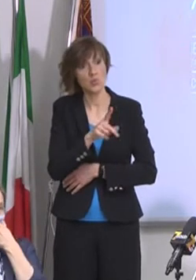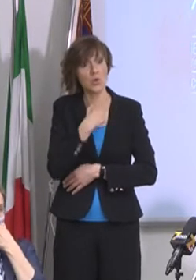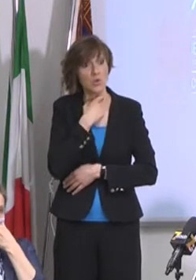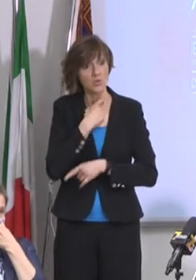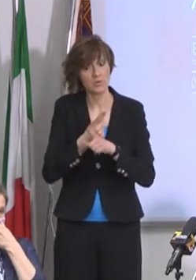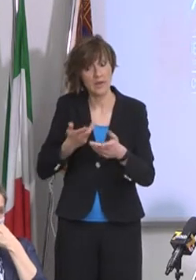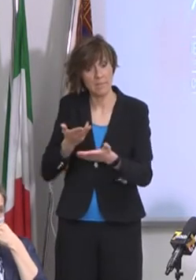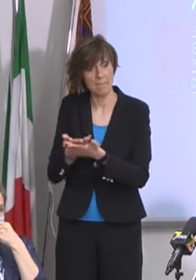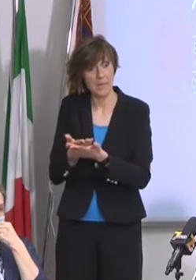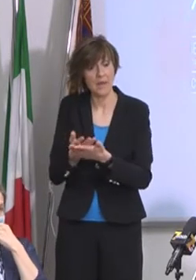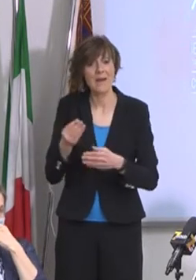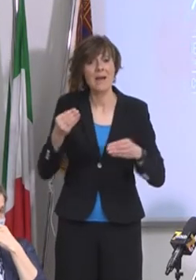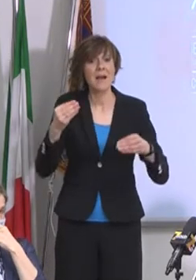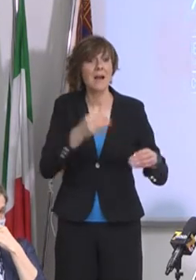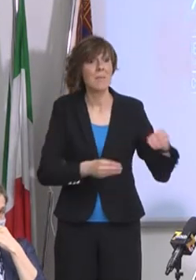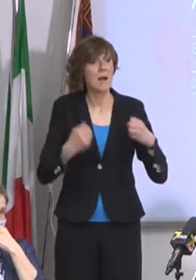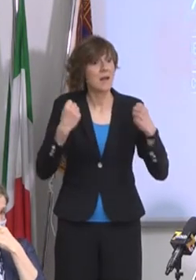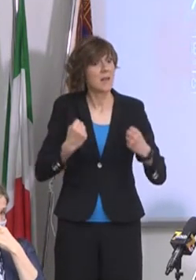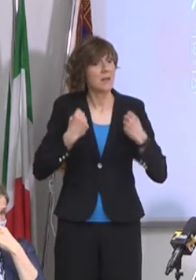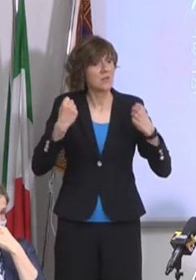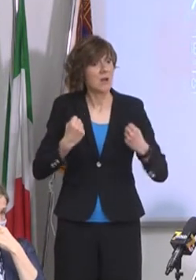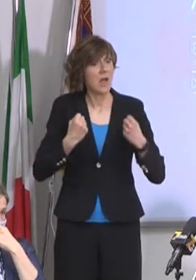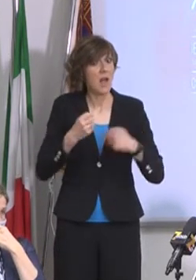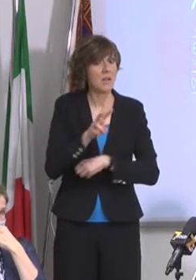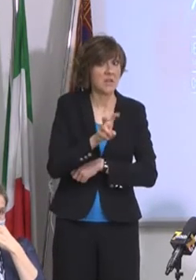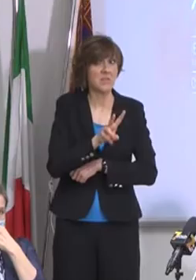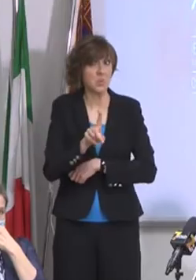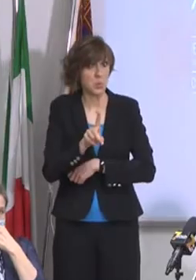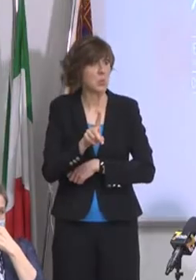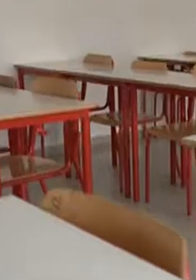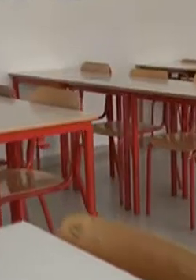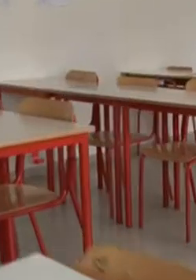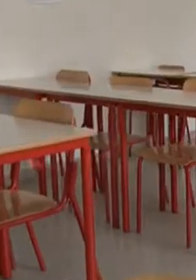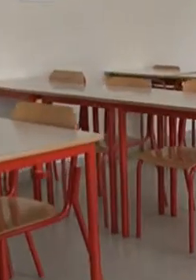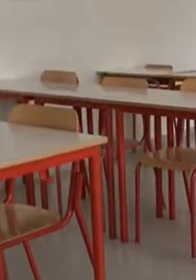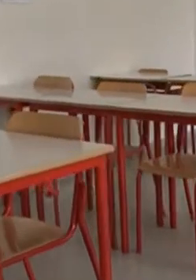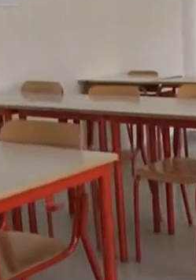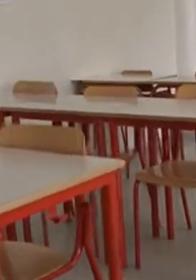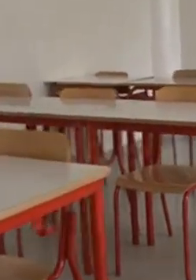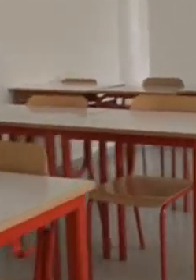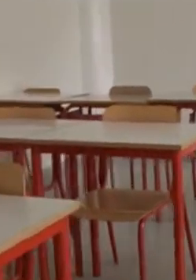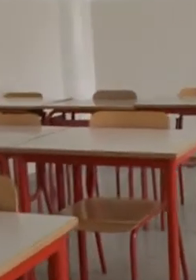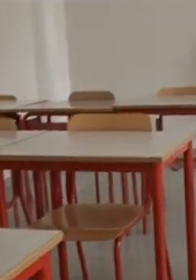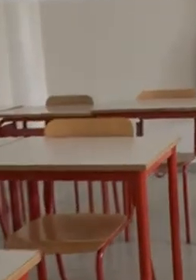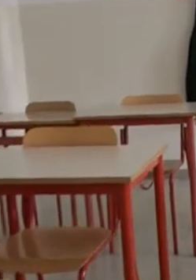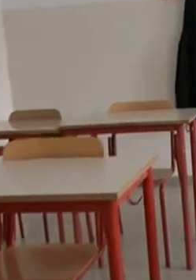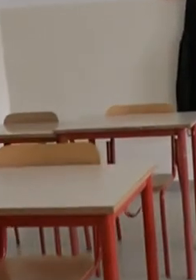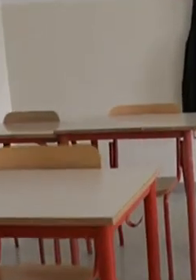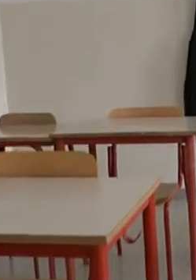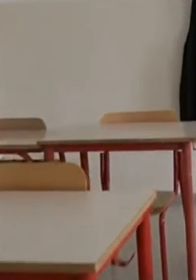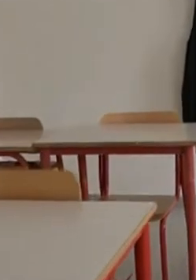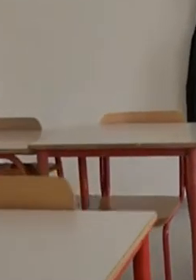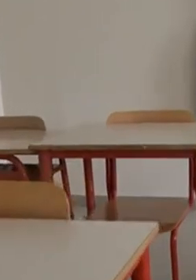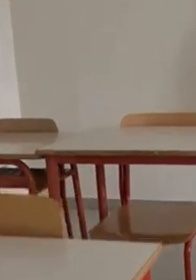inizio campagna naturale quindi il 21 e poi pronti e via e noi comunque siamo dell'idea comunque di aprire